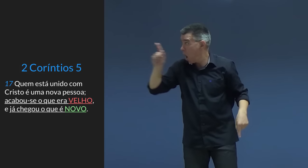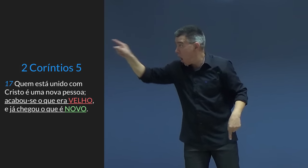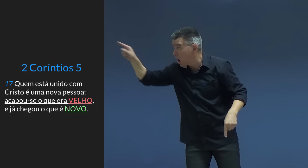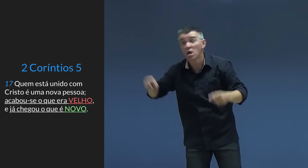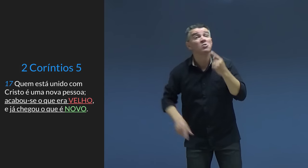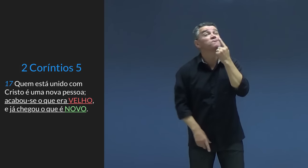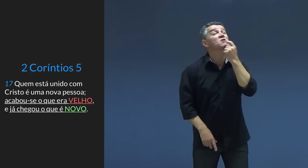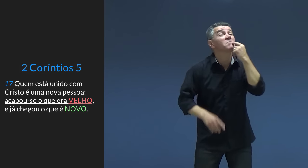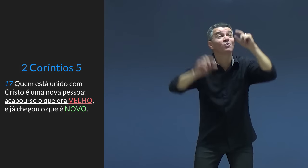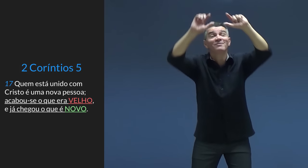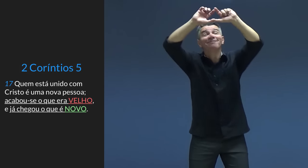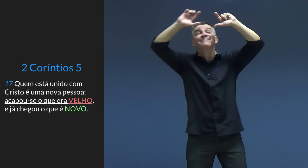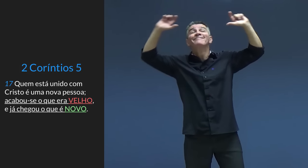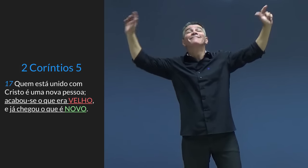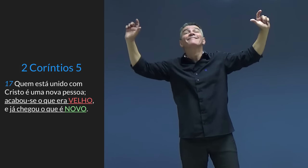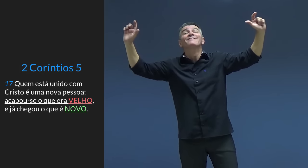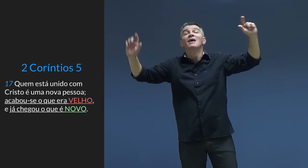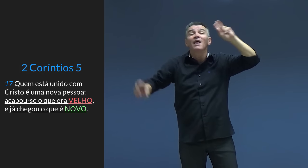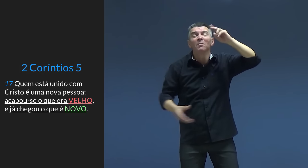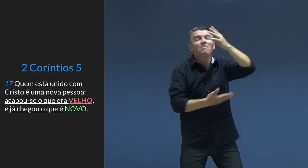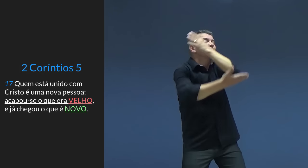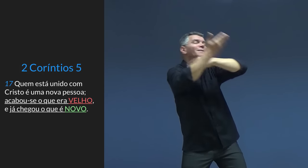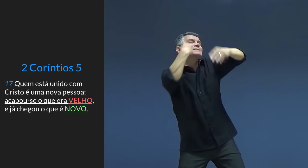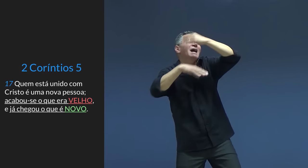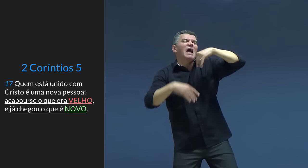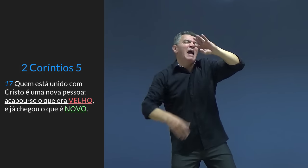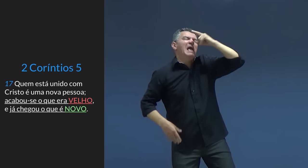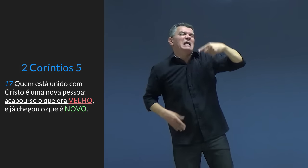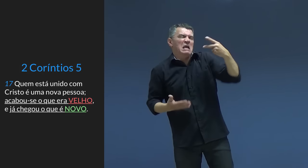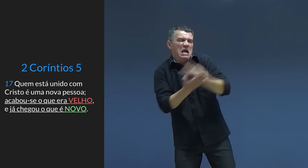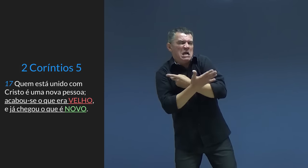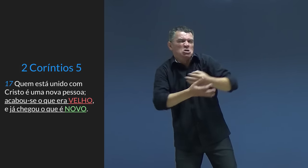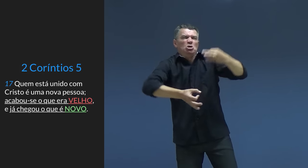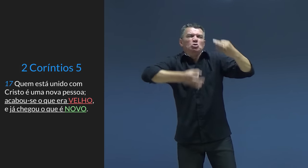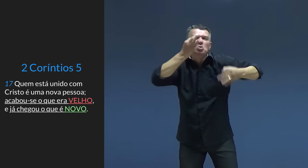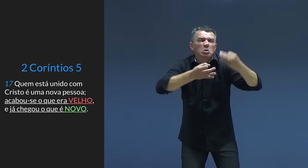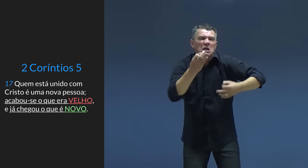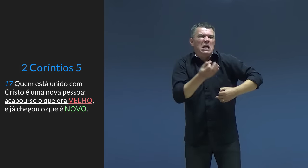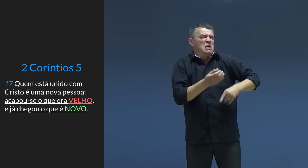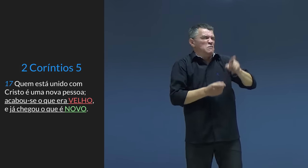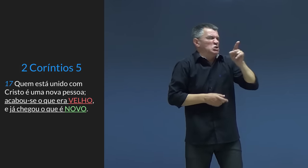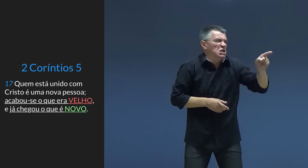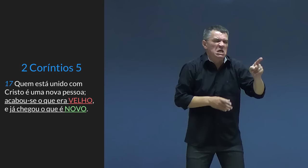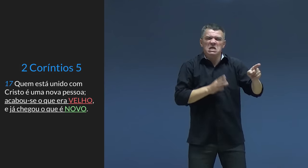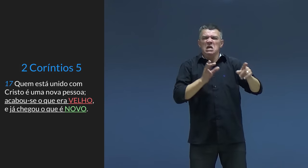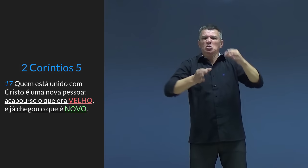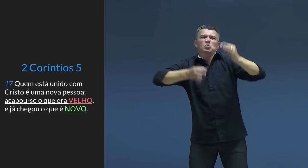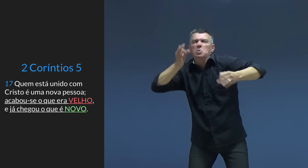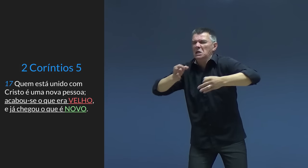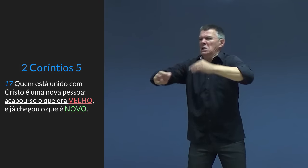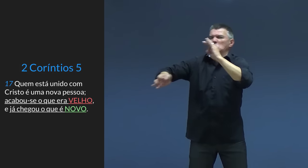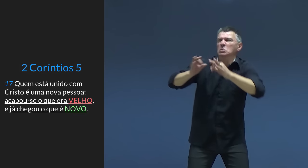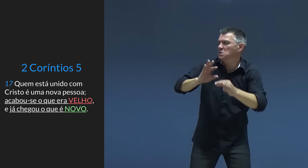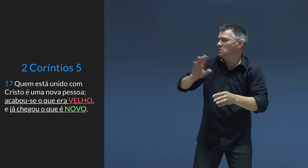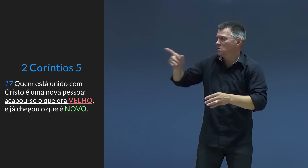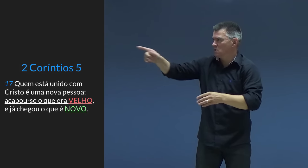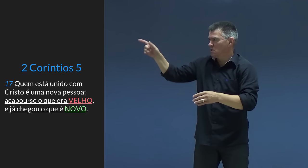Olha ali o que tá em vermelho. Né? Isso eram coisas que você fazia antes, as coisas erradas.